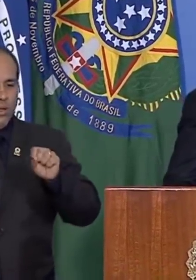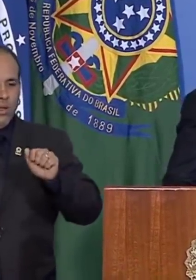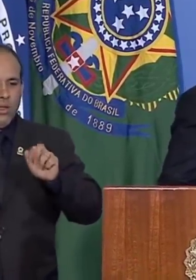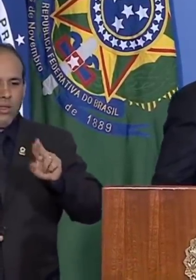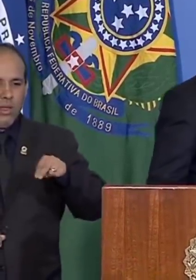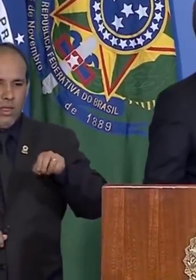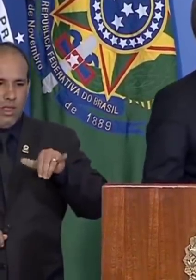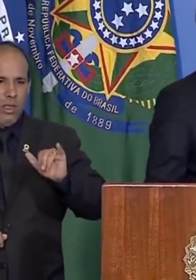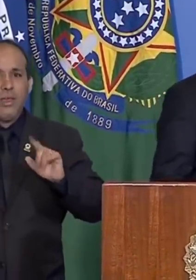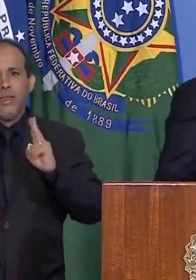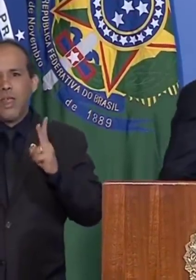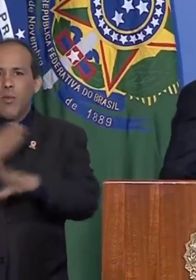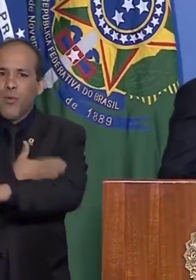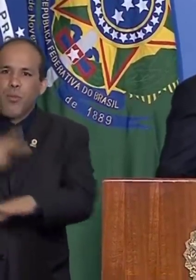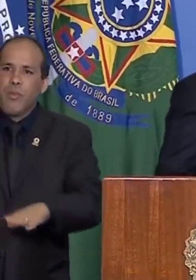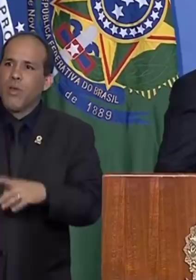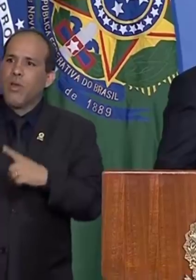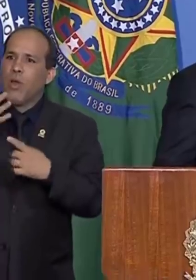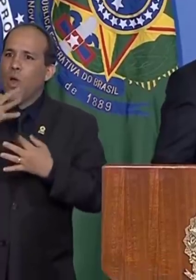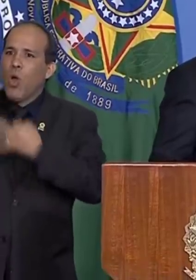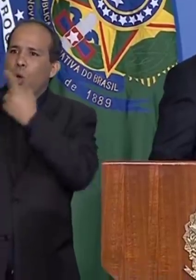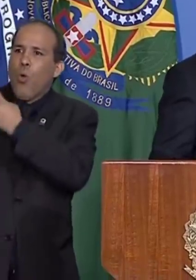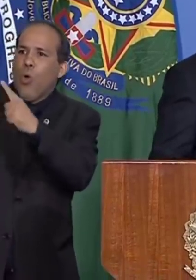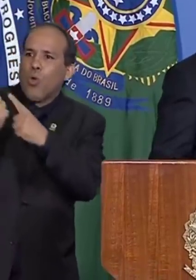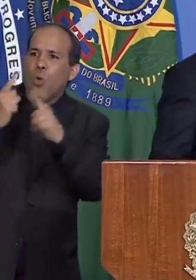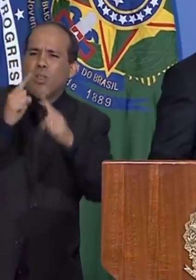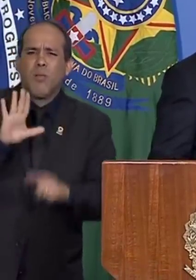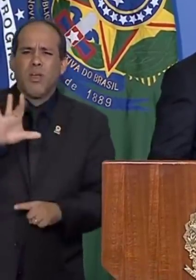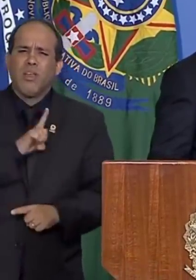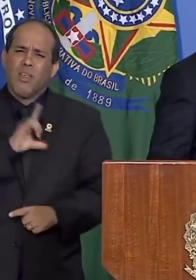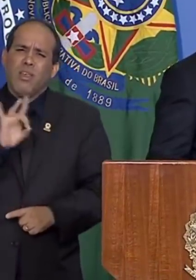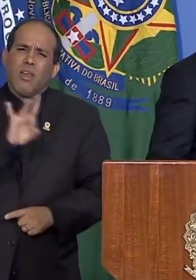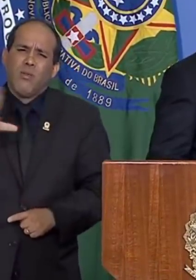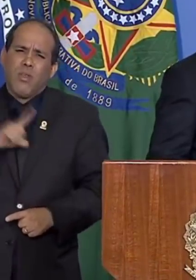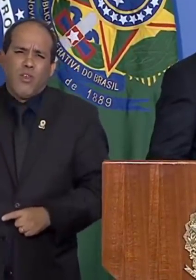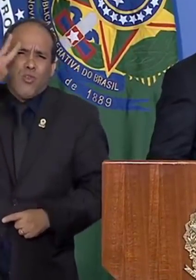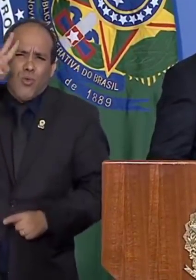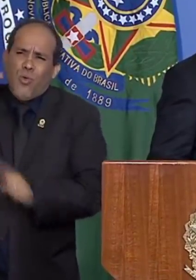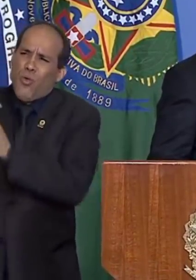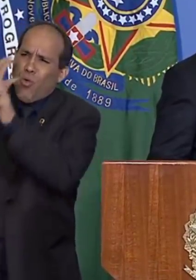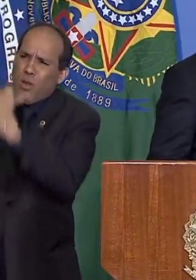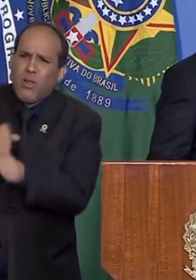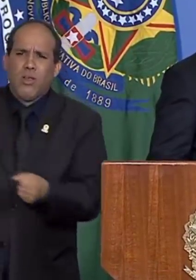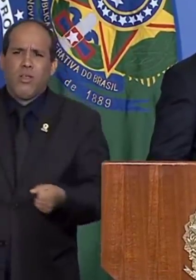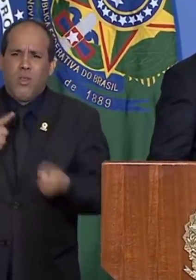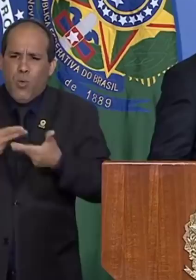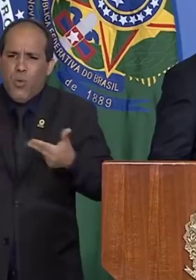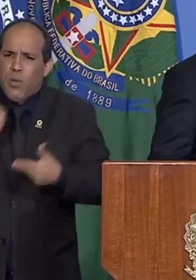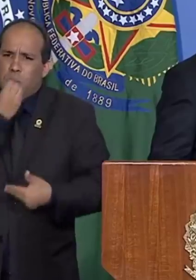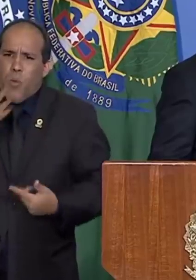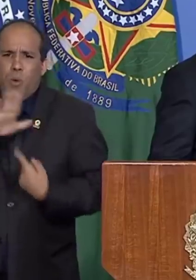comum na política se criticar os outros. Todos nós temos uma história, todos nós temos algo de bom